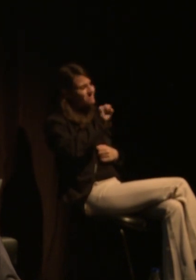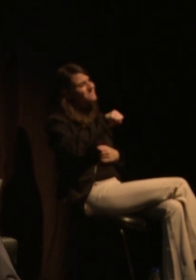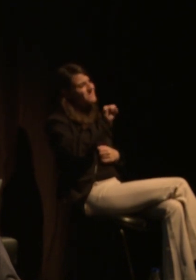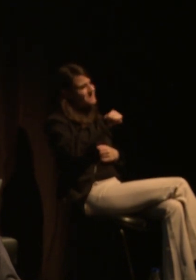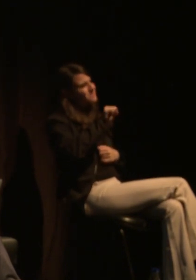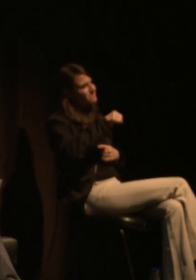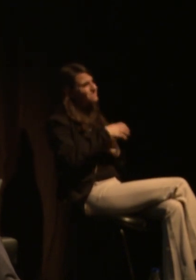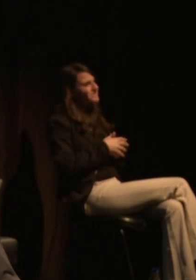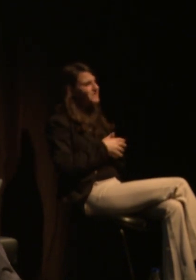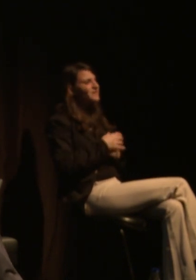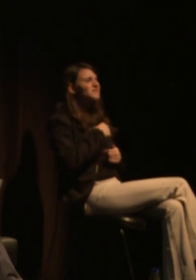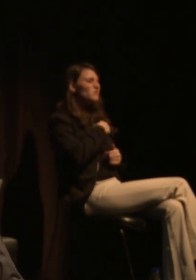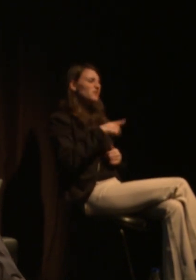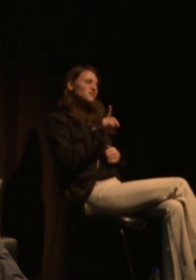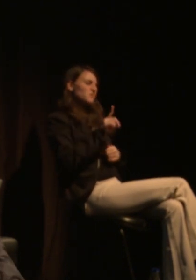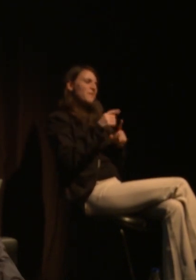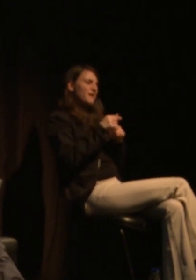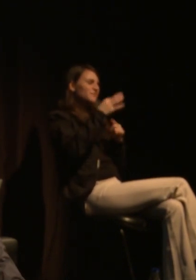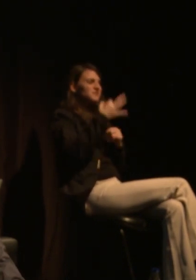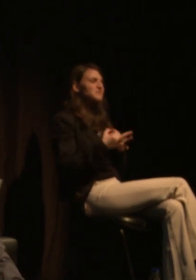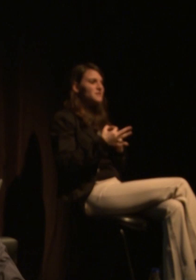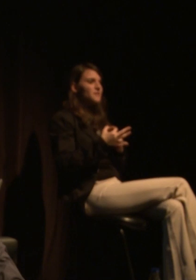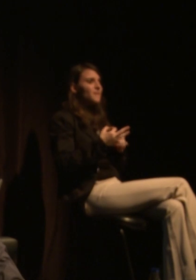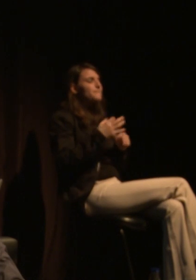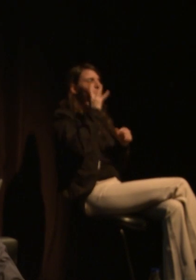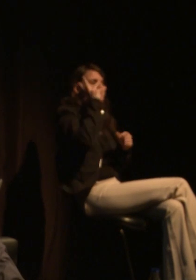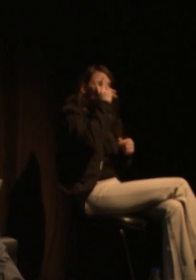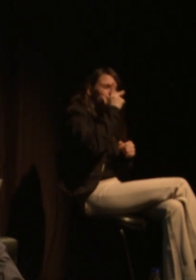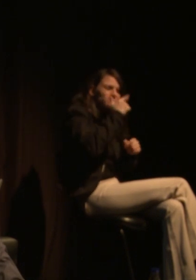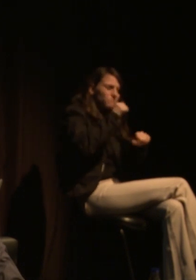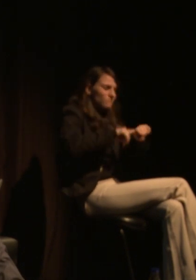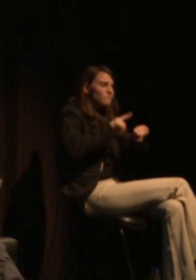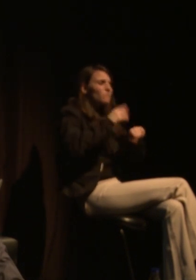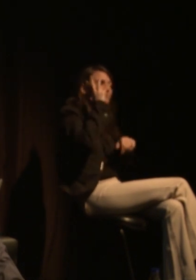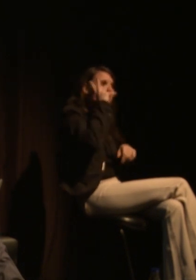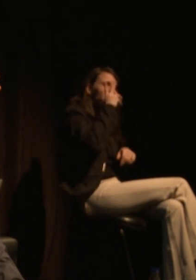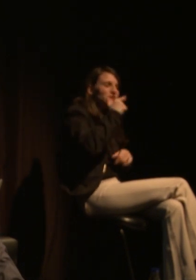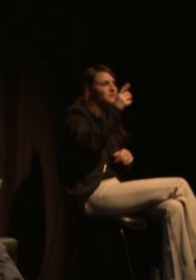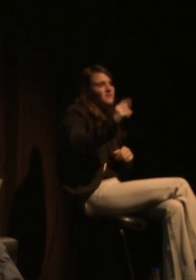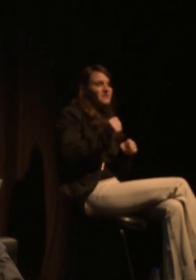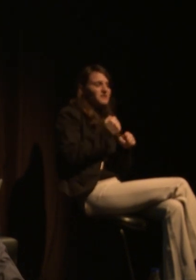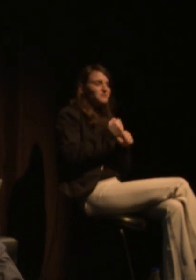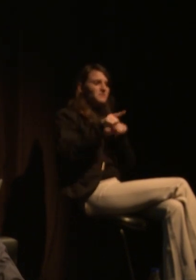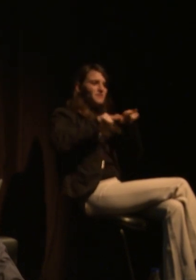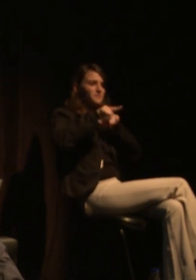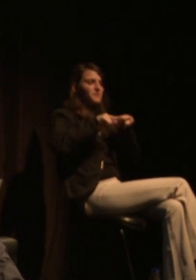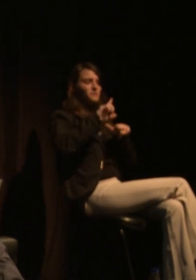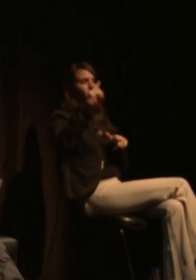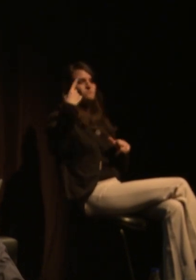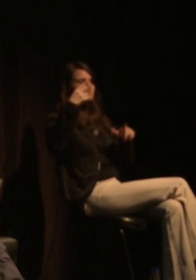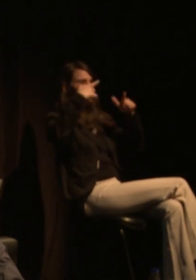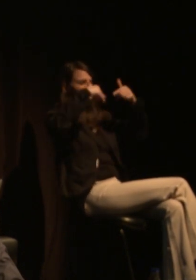do tempo que não é saudades. Foi um momento muito bonito da minha vida, os 10 anos que eu trabalhei na Última Hora.